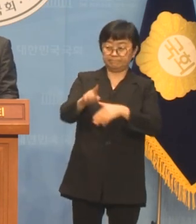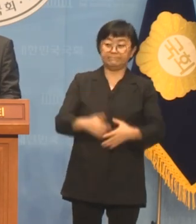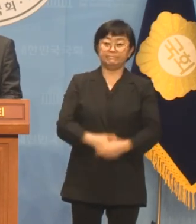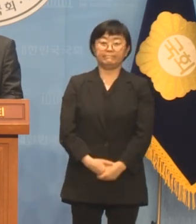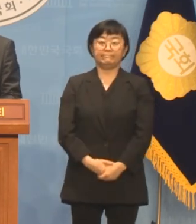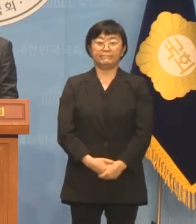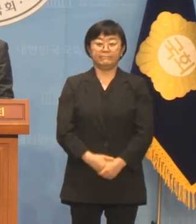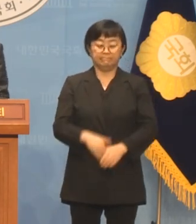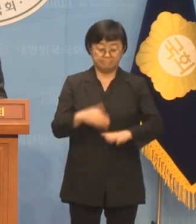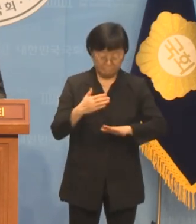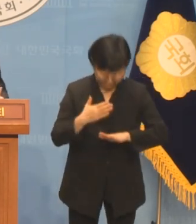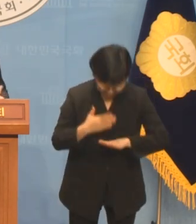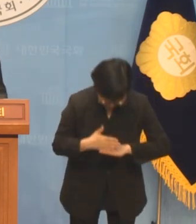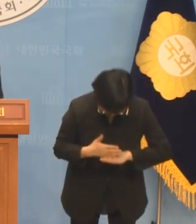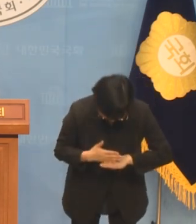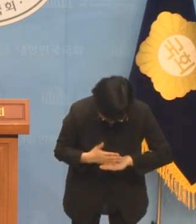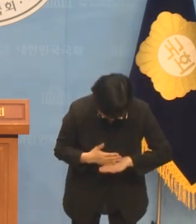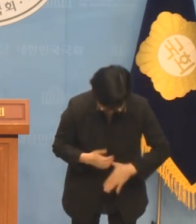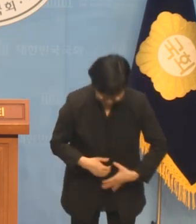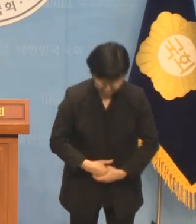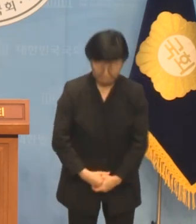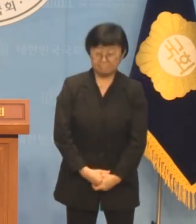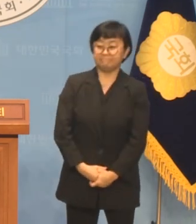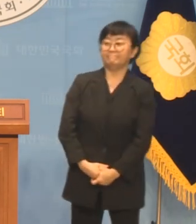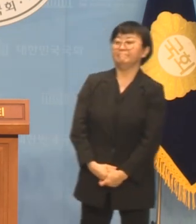앞장서겠습니다. 감사합니다.